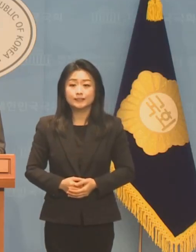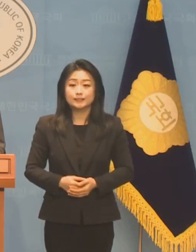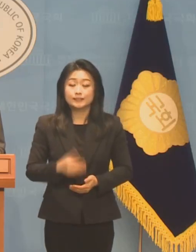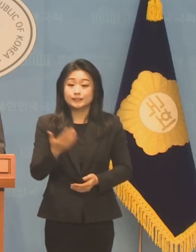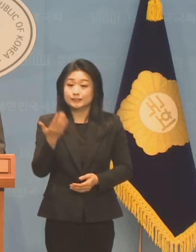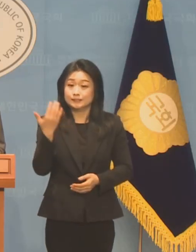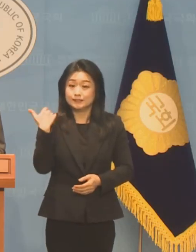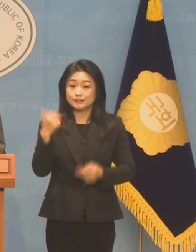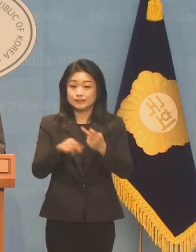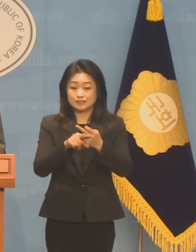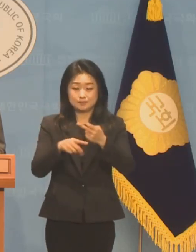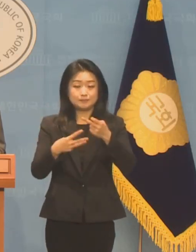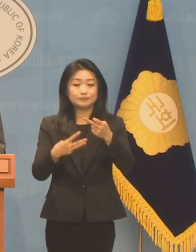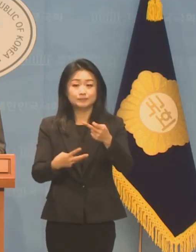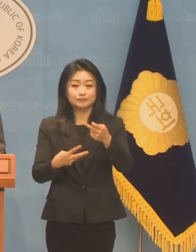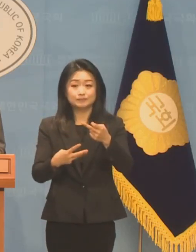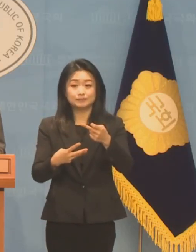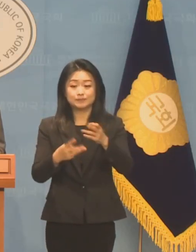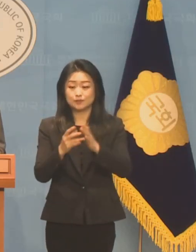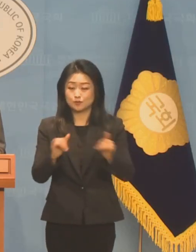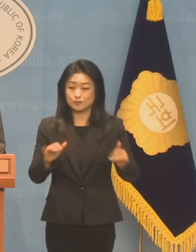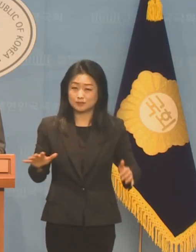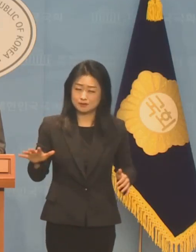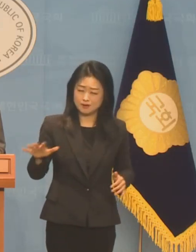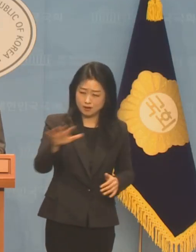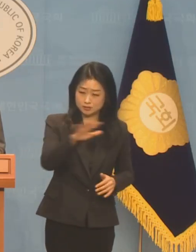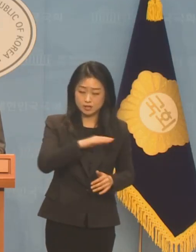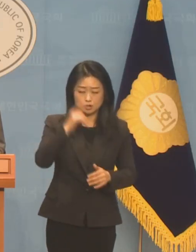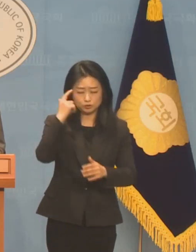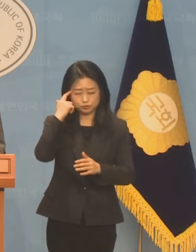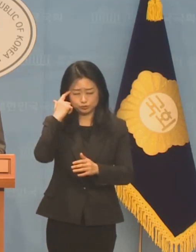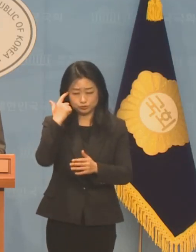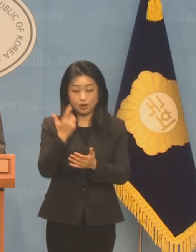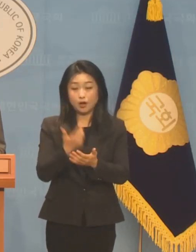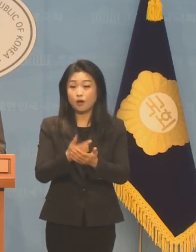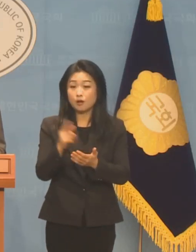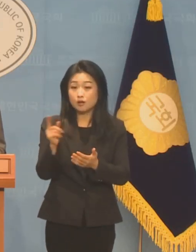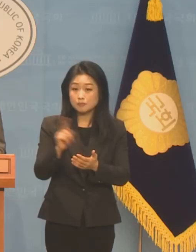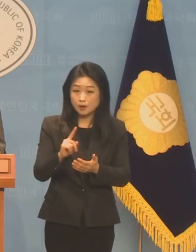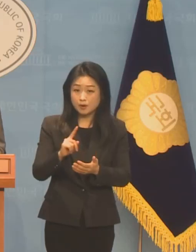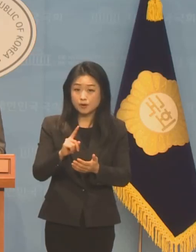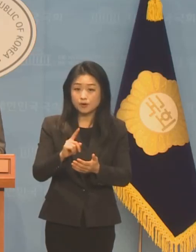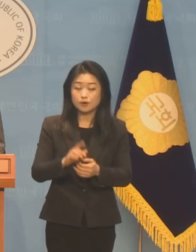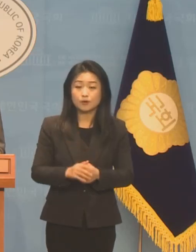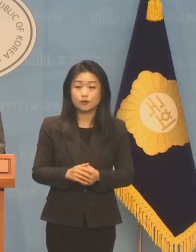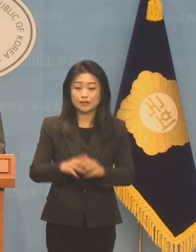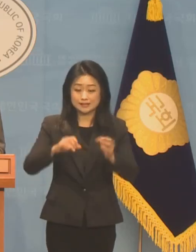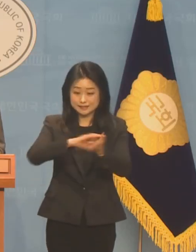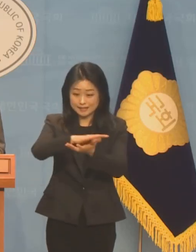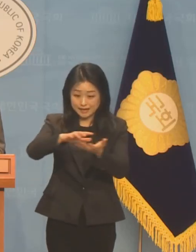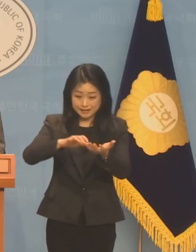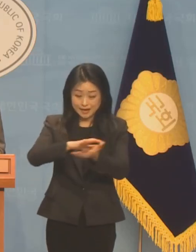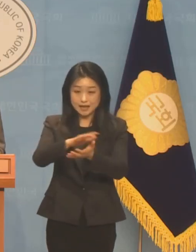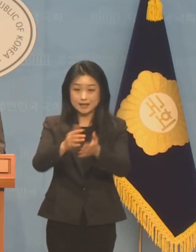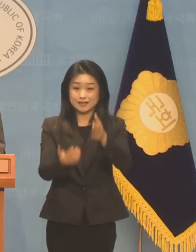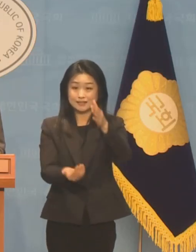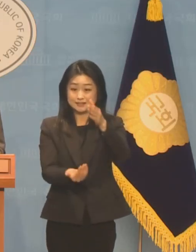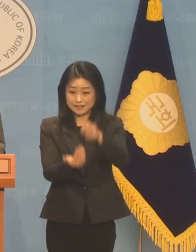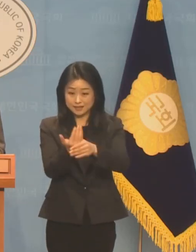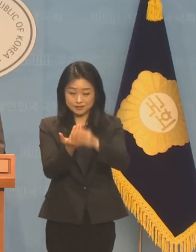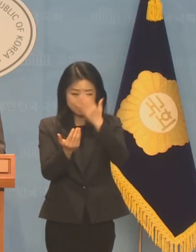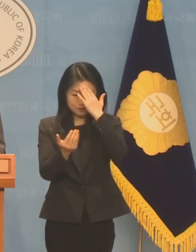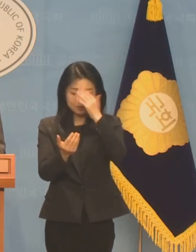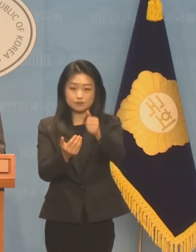지난해 12월 3일 온 국민을 충격으로 몰아넣었던 내란을 일으킨